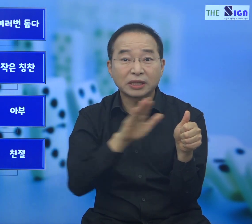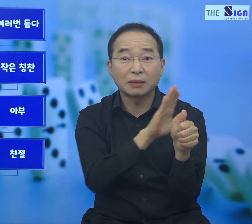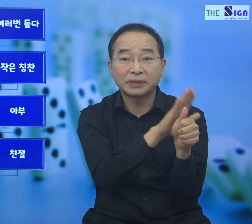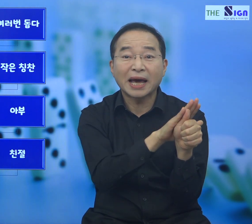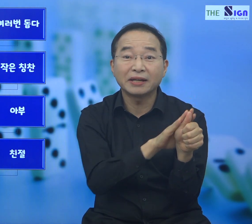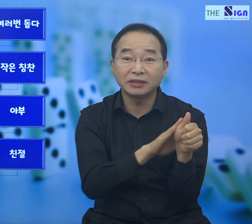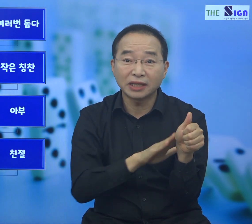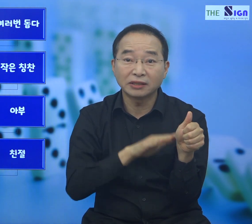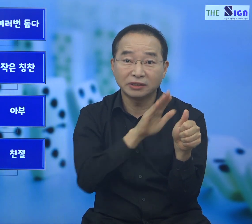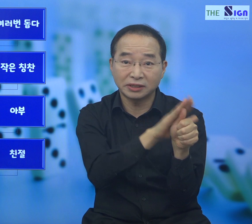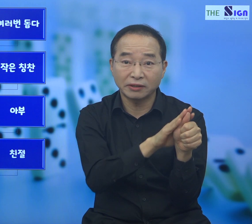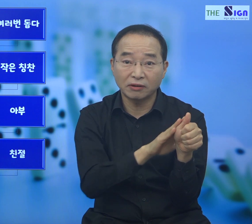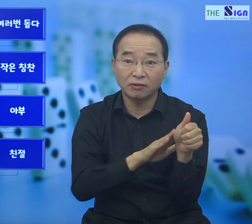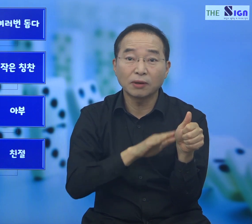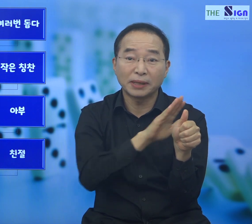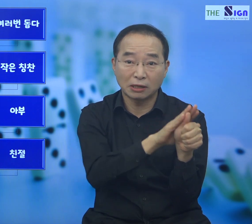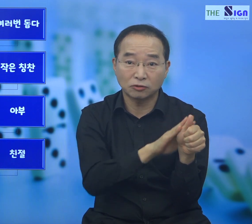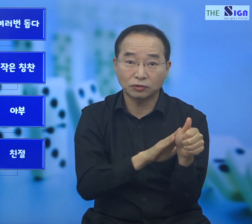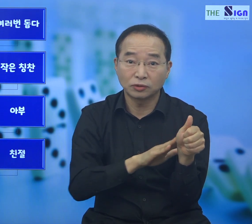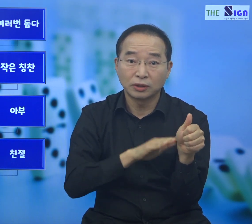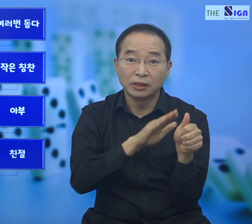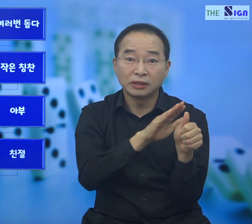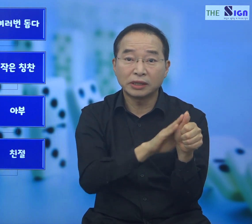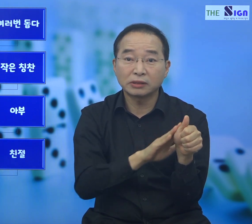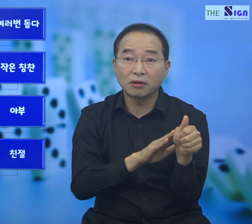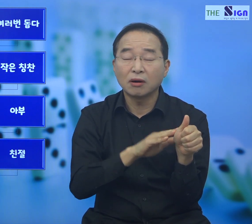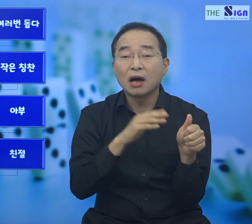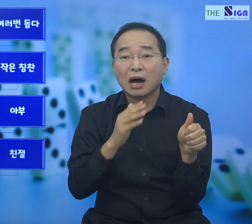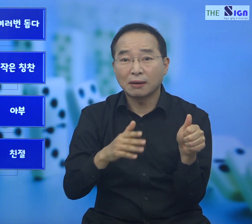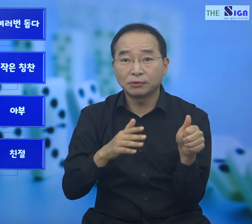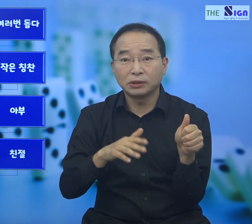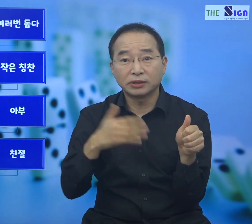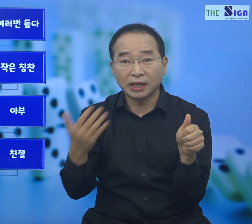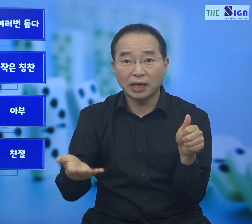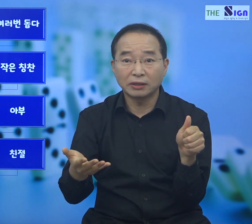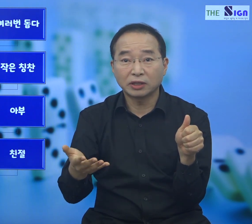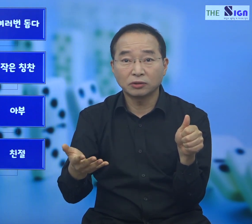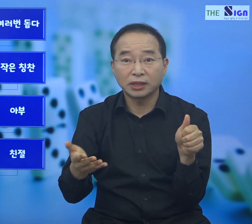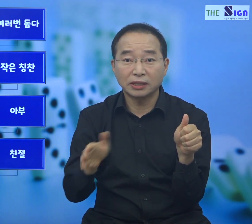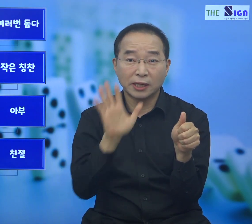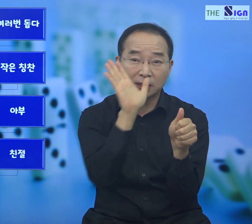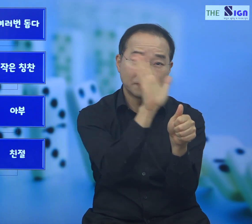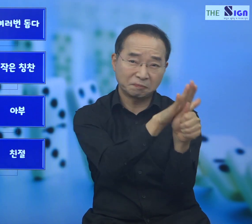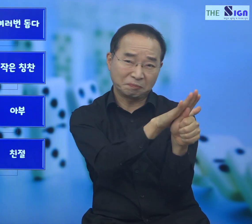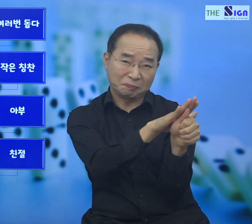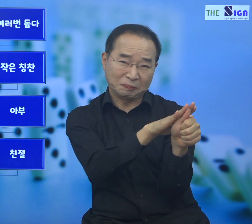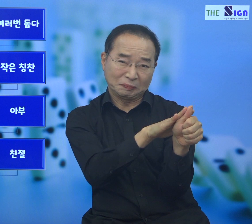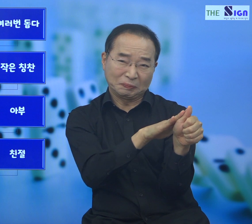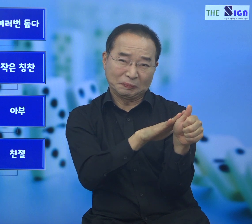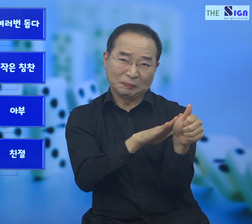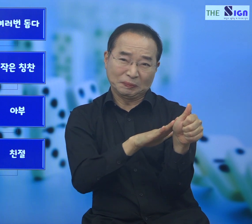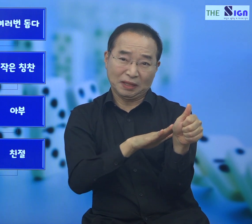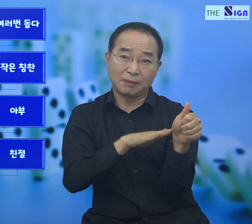사람 핥는다는 뜻이에요. 혓바닥으로. 그래서 아부는 이거 세게 할 때는 어떻게 하냐, 이렇게 하면 이렇게